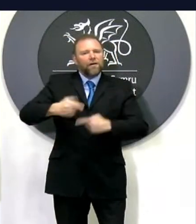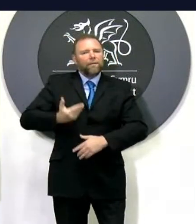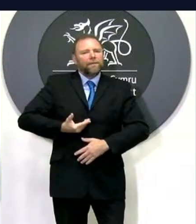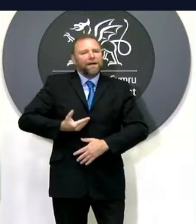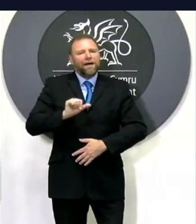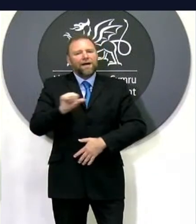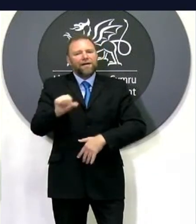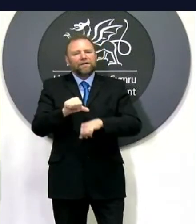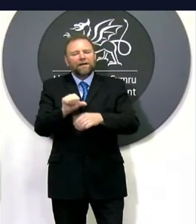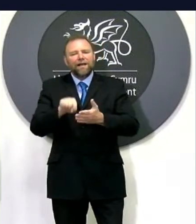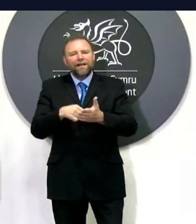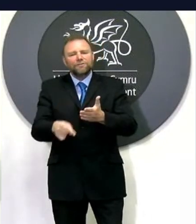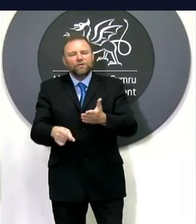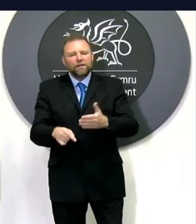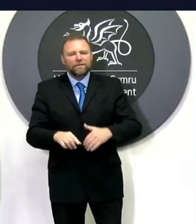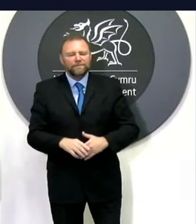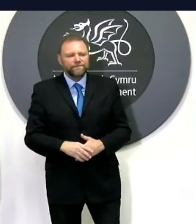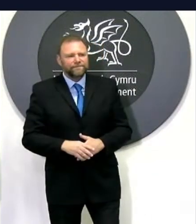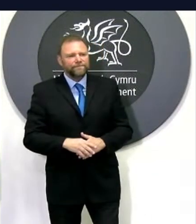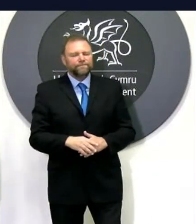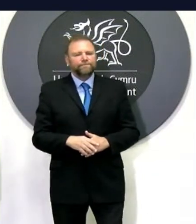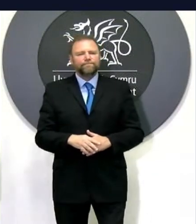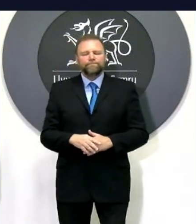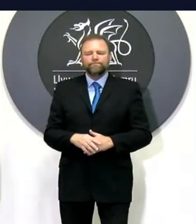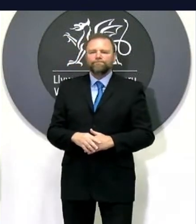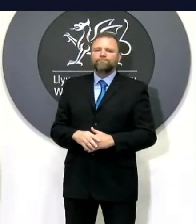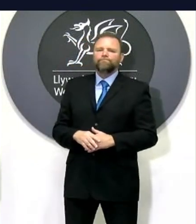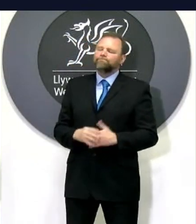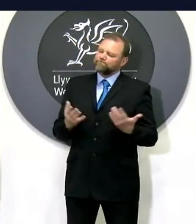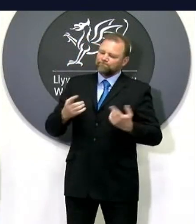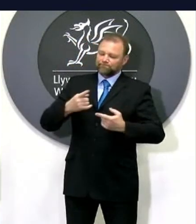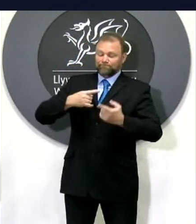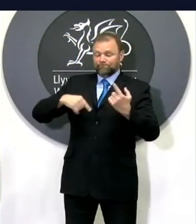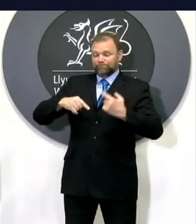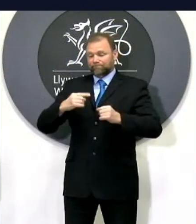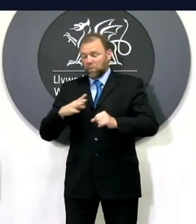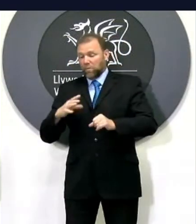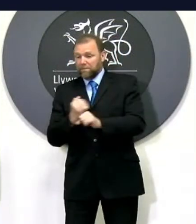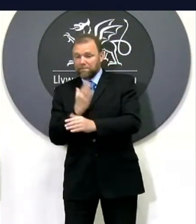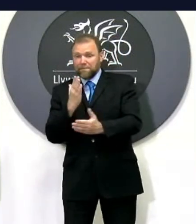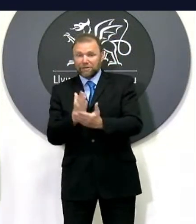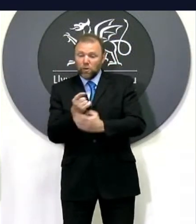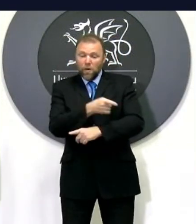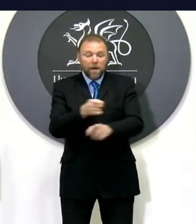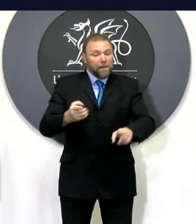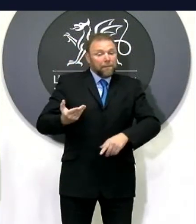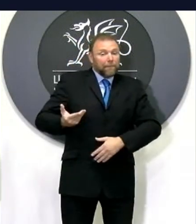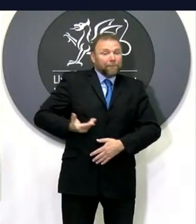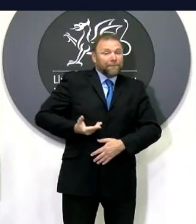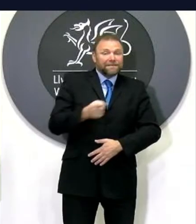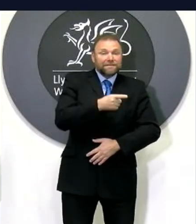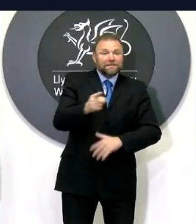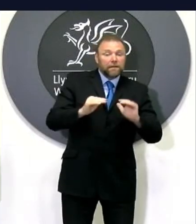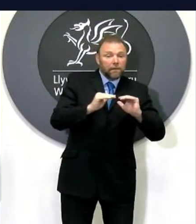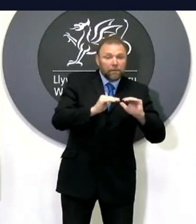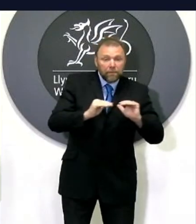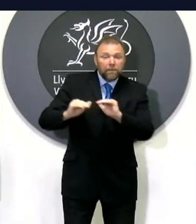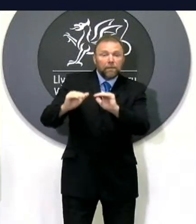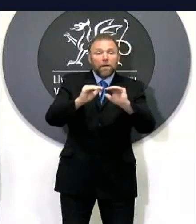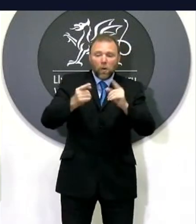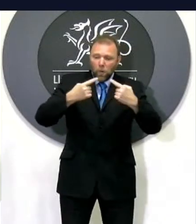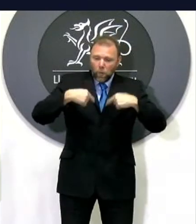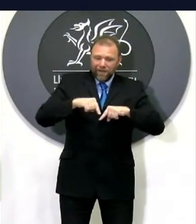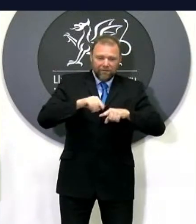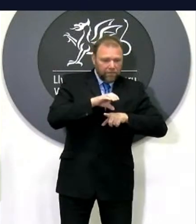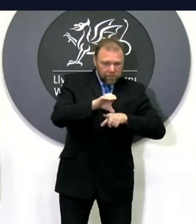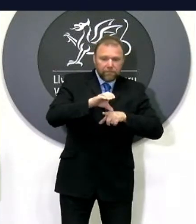flwyddyn ariannol nesaf. Mae cymorth i busnesau yma yng Nghymru ar gael y mis Mawrth,